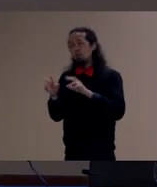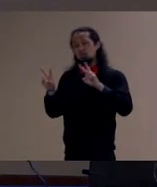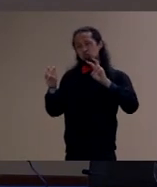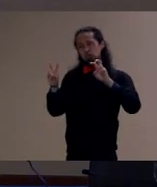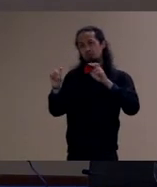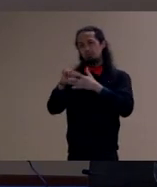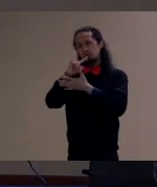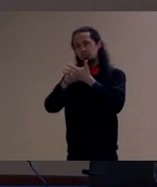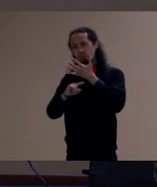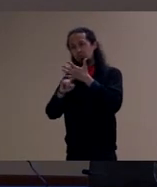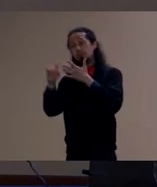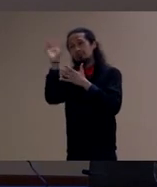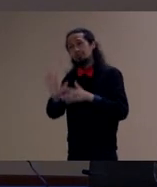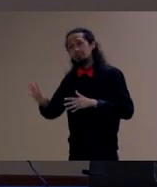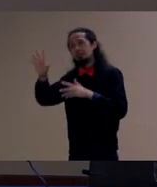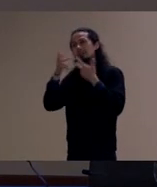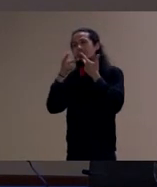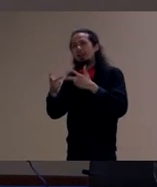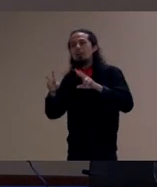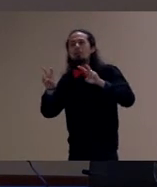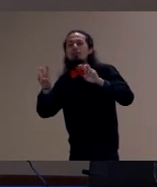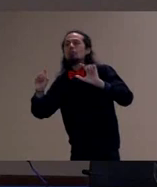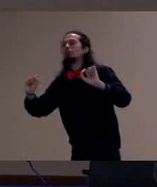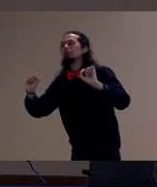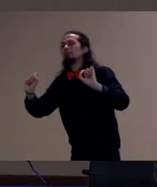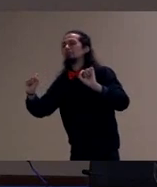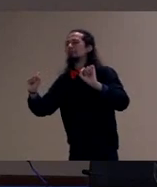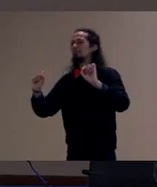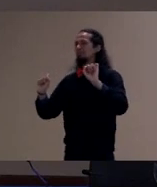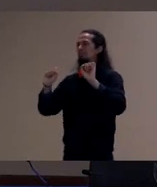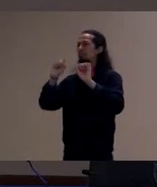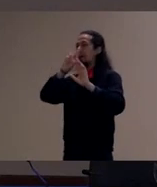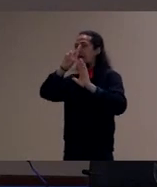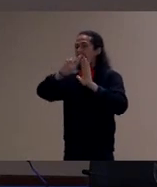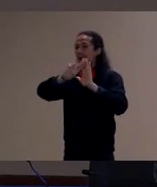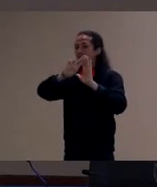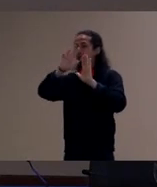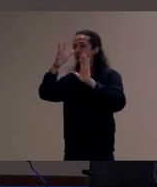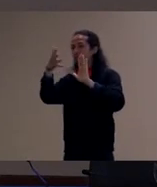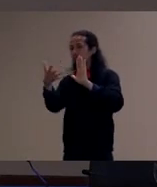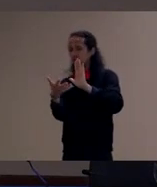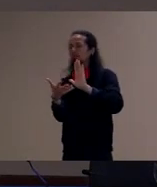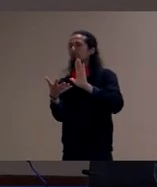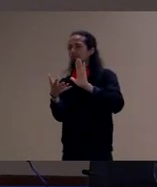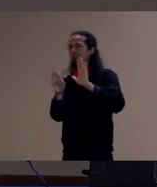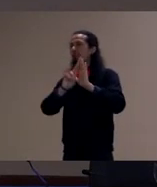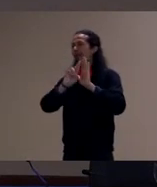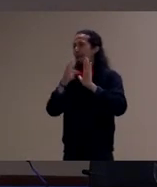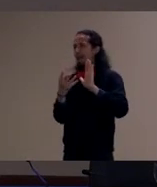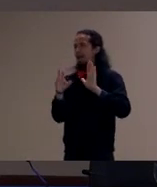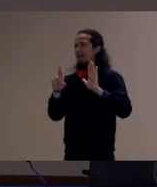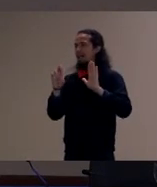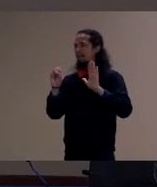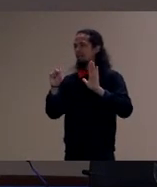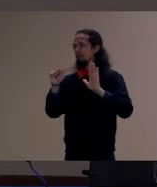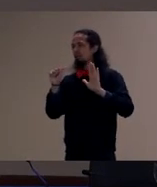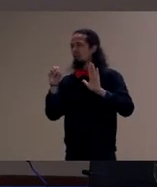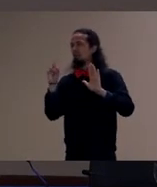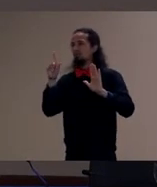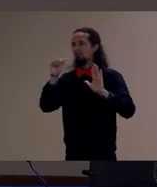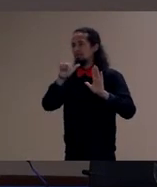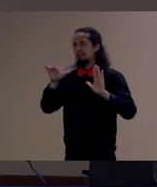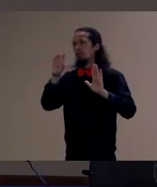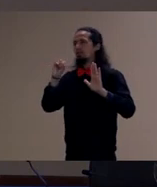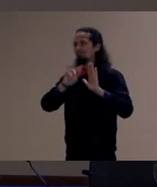a resolução né que e ela o nosso a nossa análise de